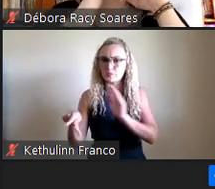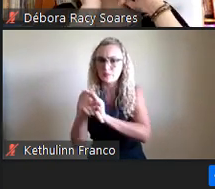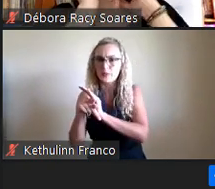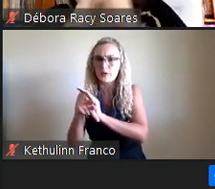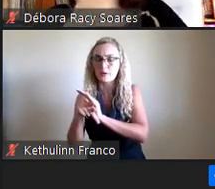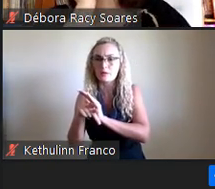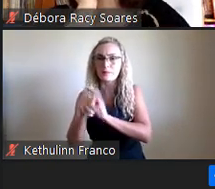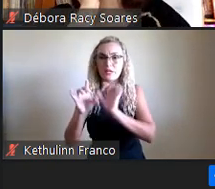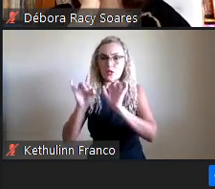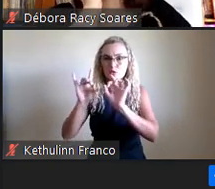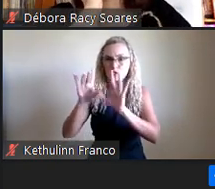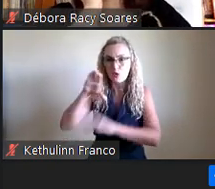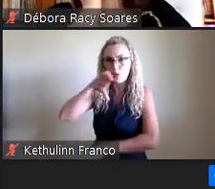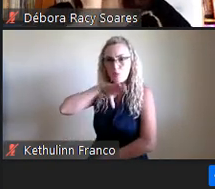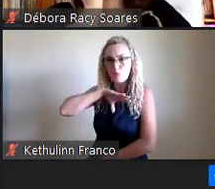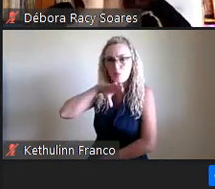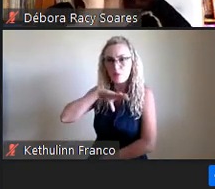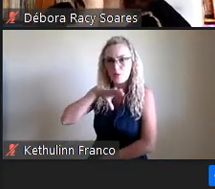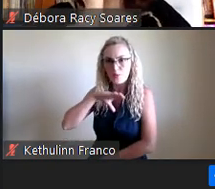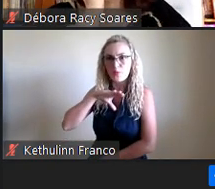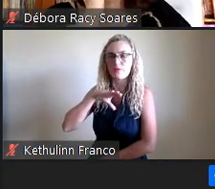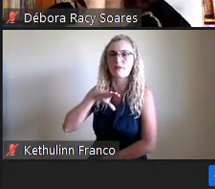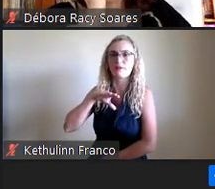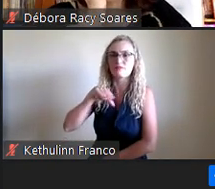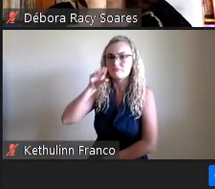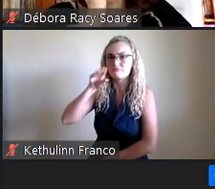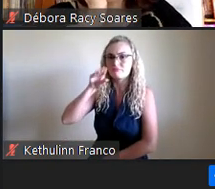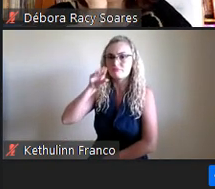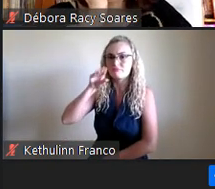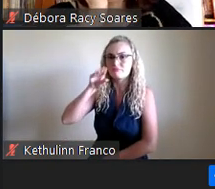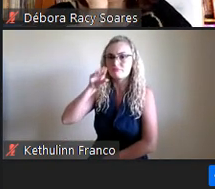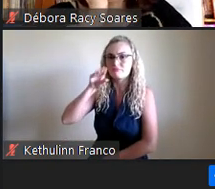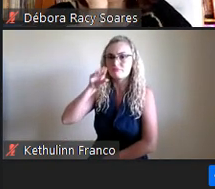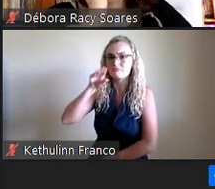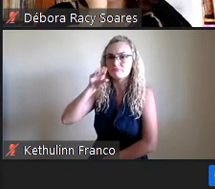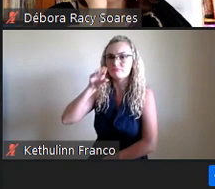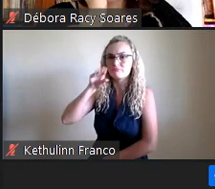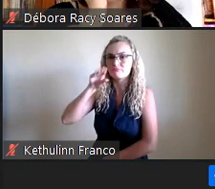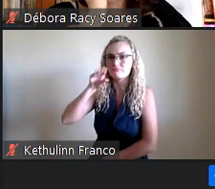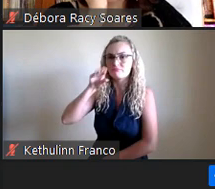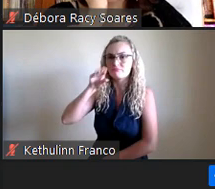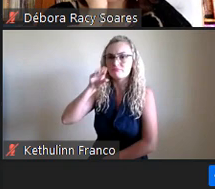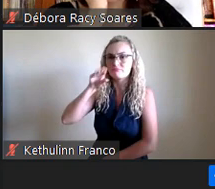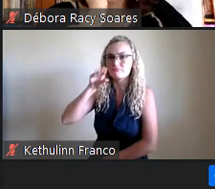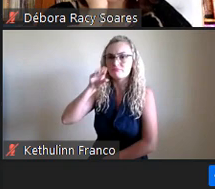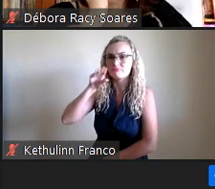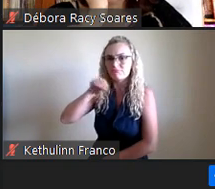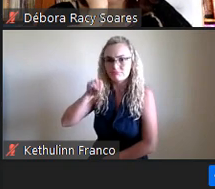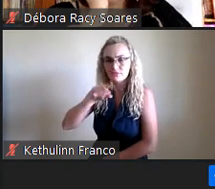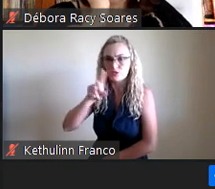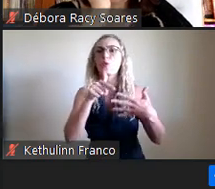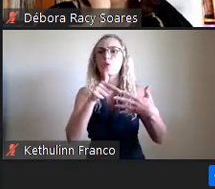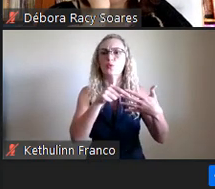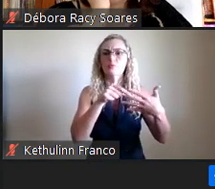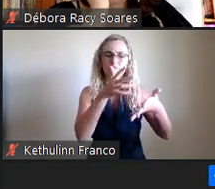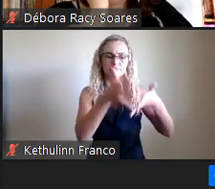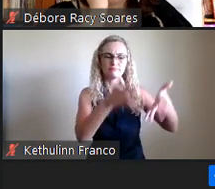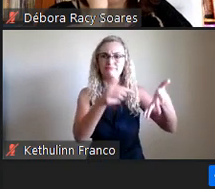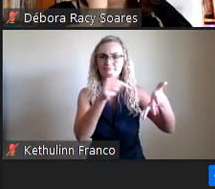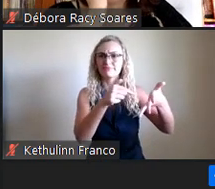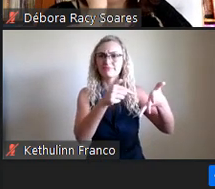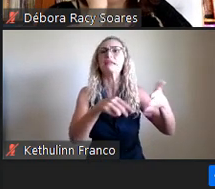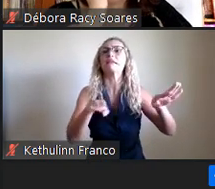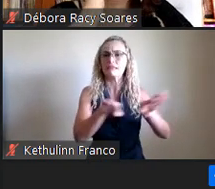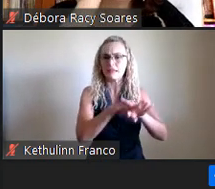também tem a sua complexidade, o seu regionalismo, a sua variação linguística. Na língua de sinais aqui no